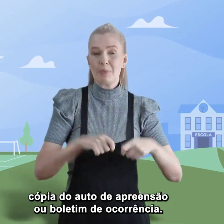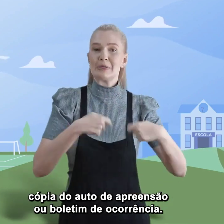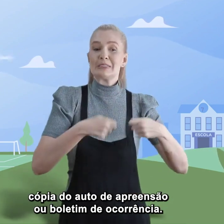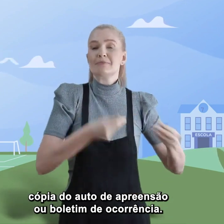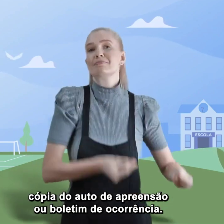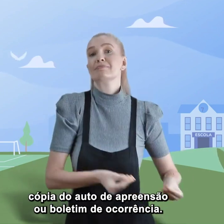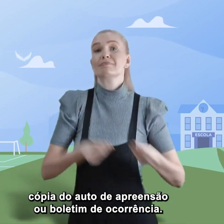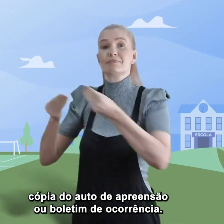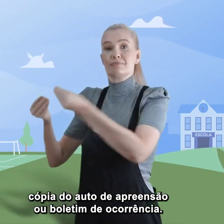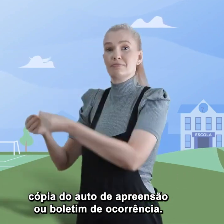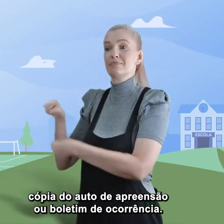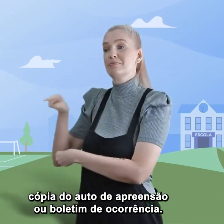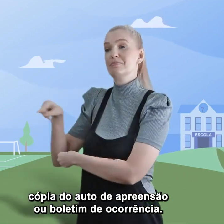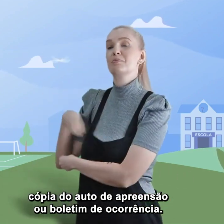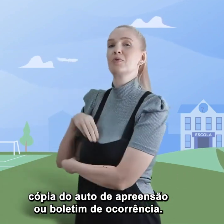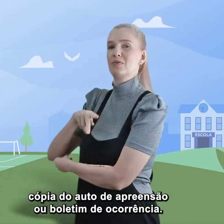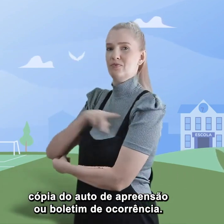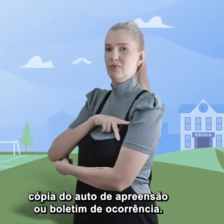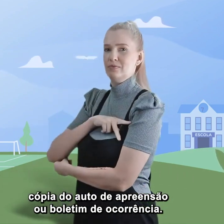de ocorrência.